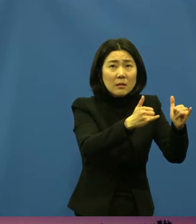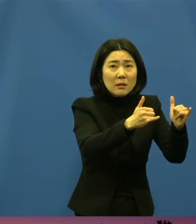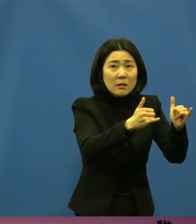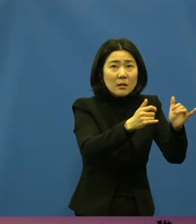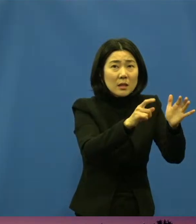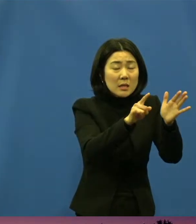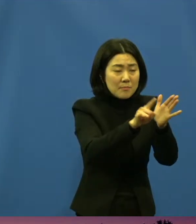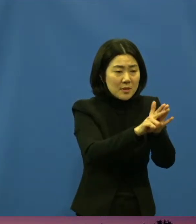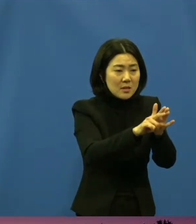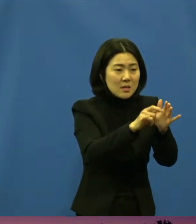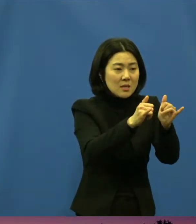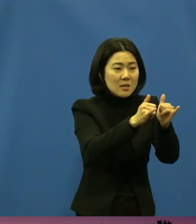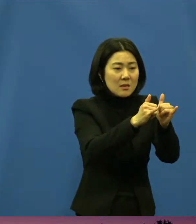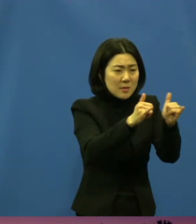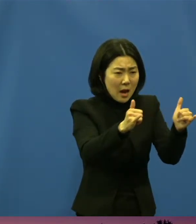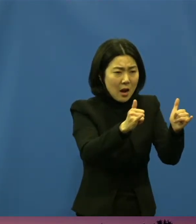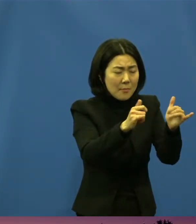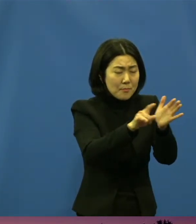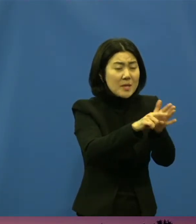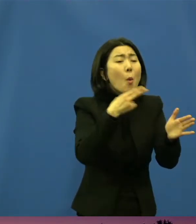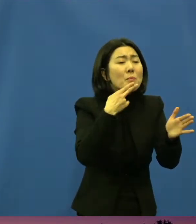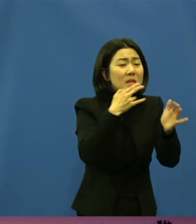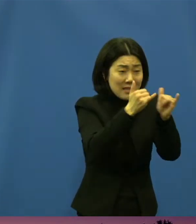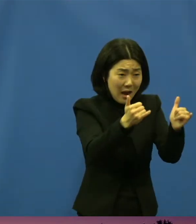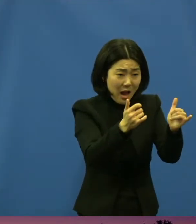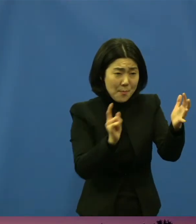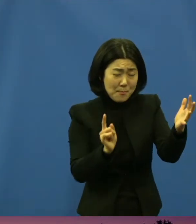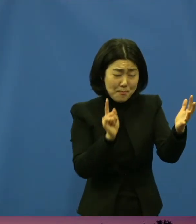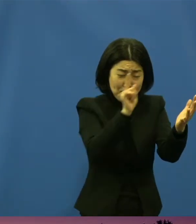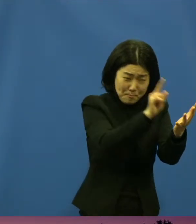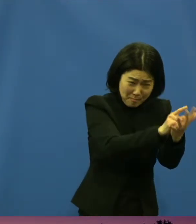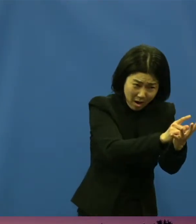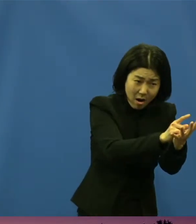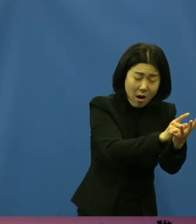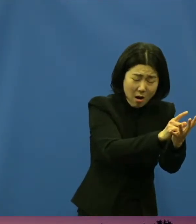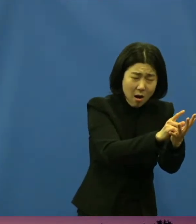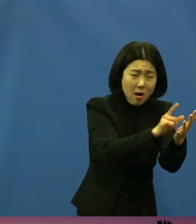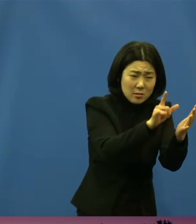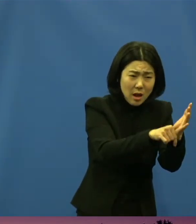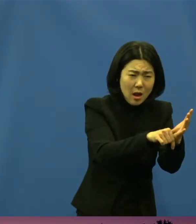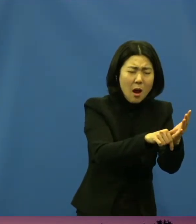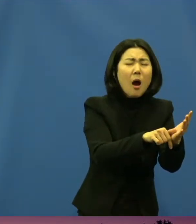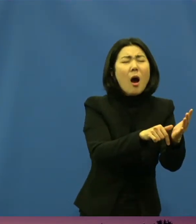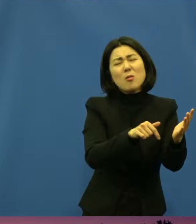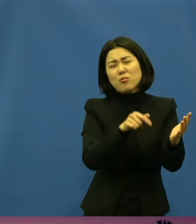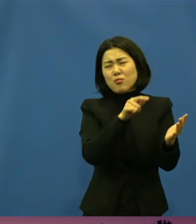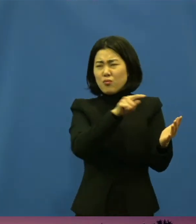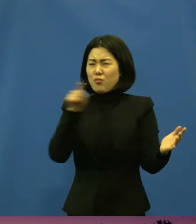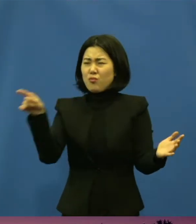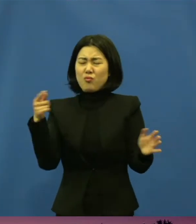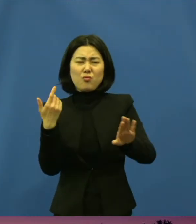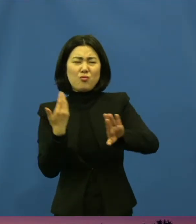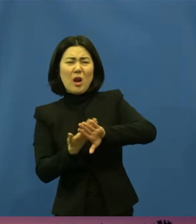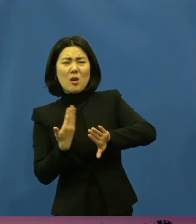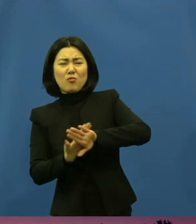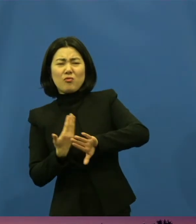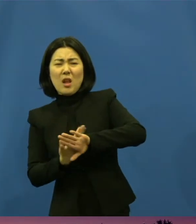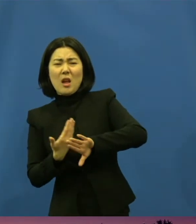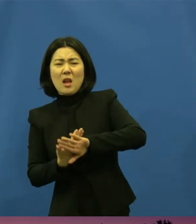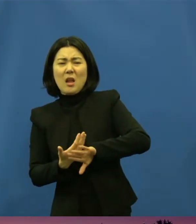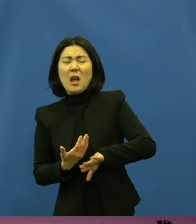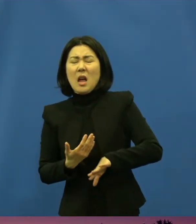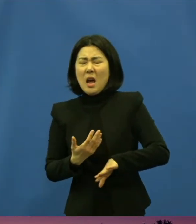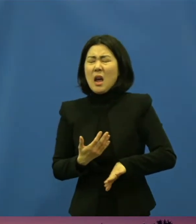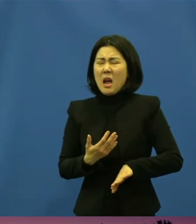롯의 아내와 두 딸, 그리고 롯도 보면 그 성의 문화에 이미 젖어 있어요. 그